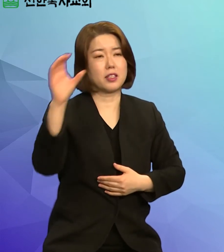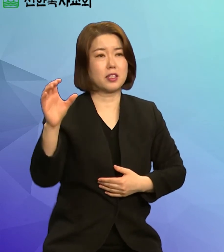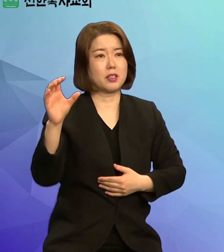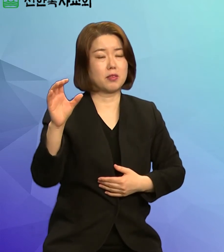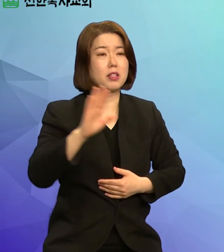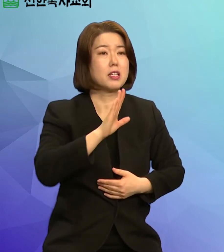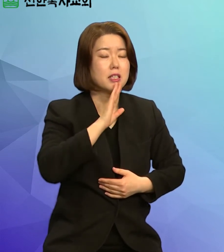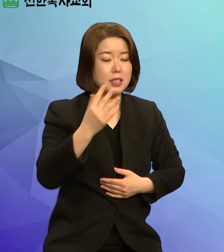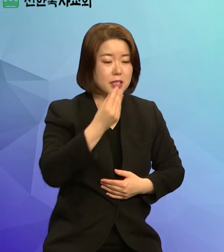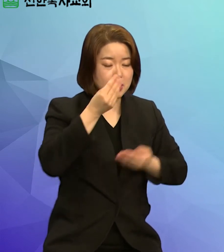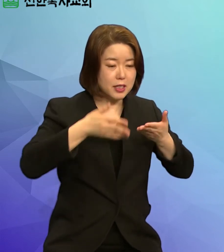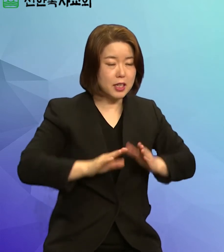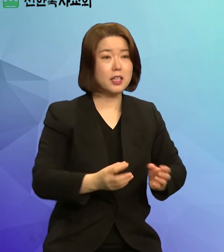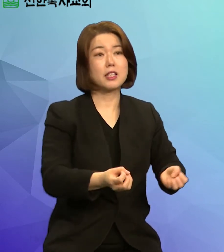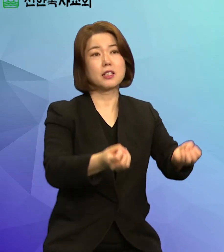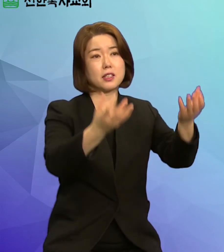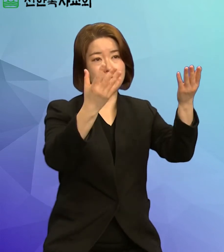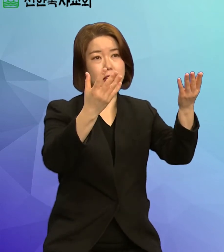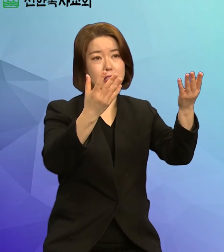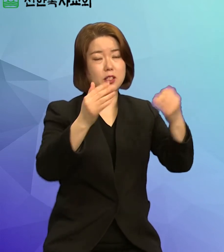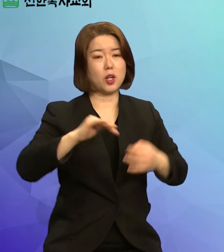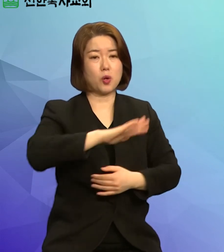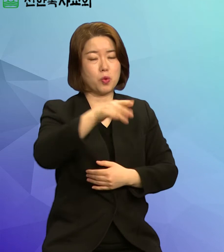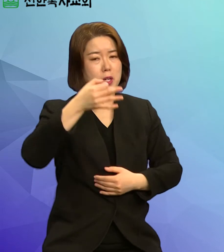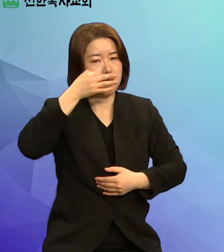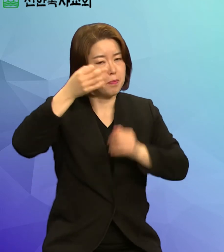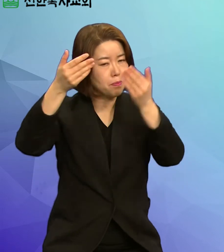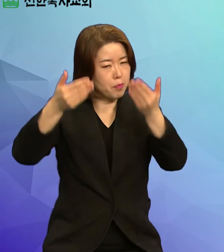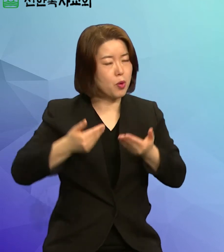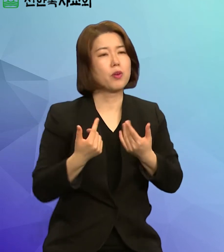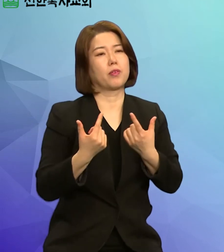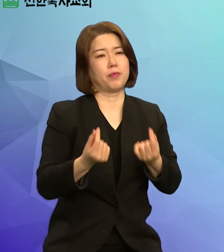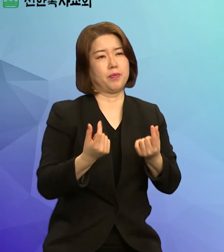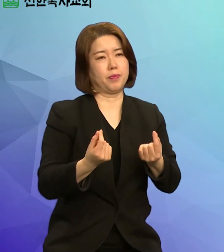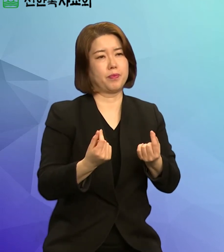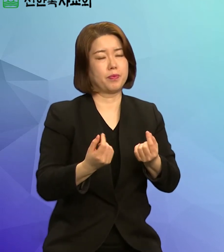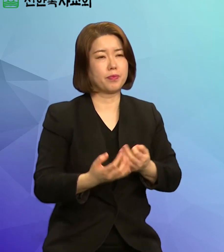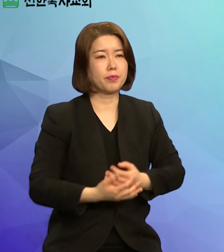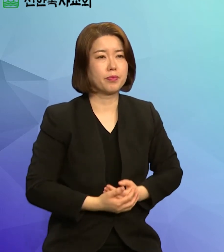진정한 성탄절을 우리에게 보여주시는 것 같습니다.